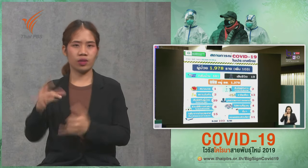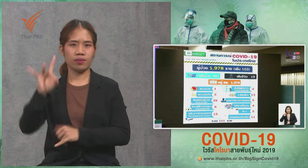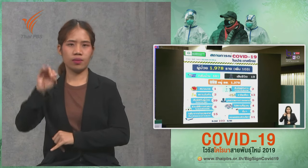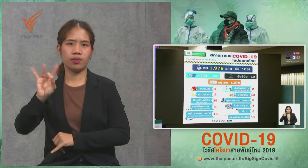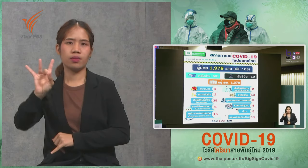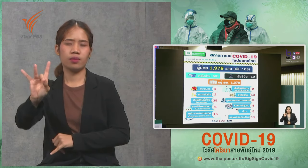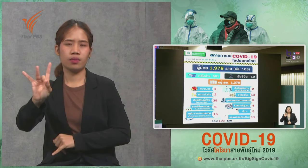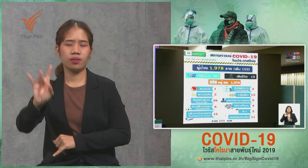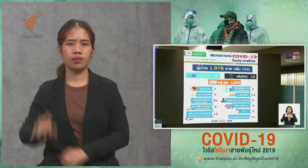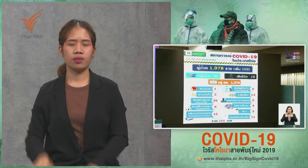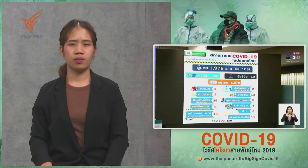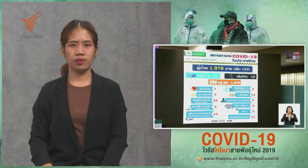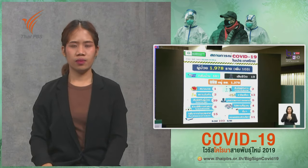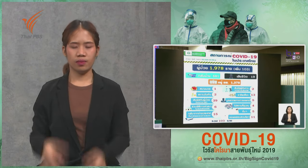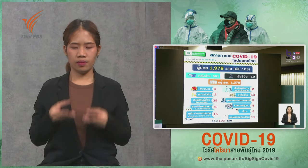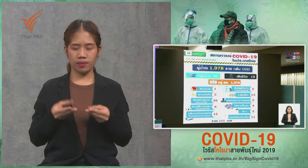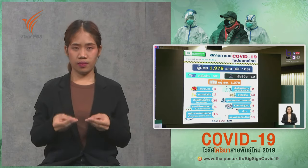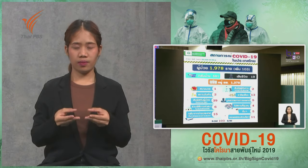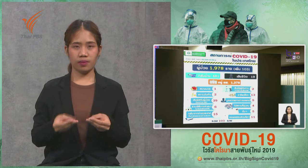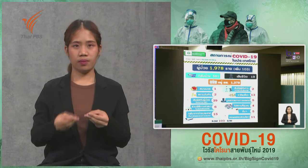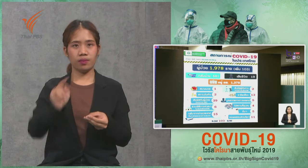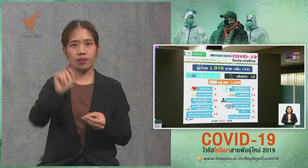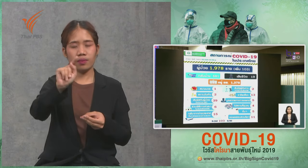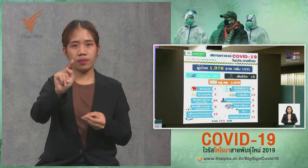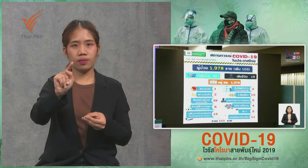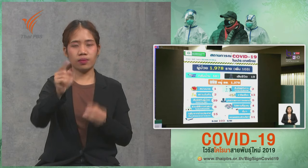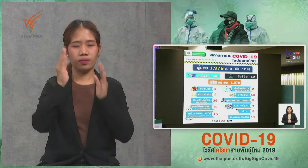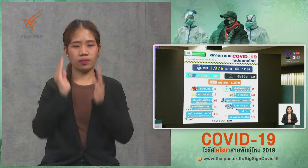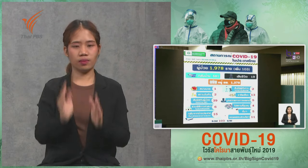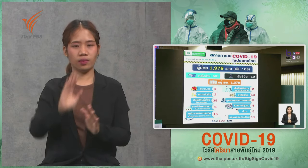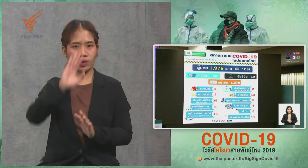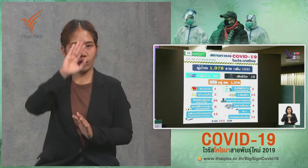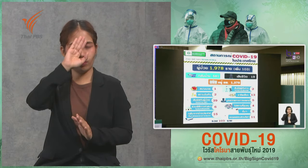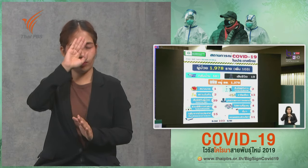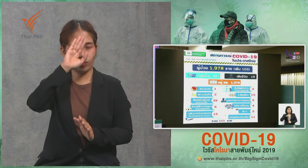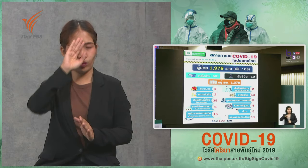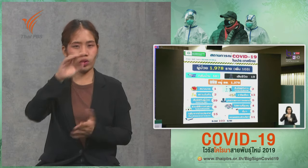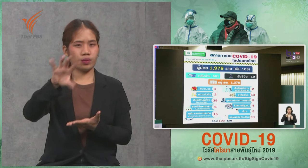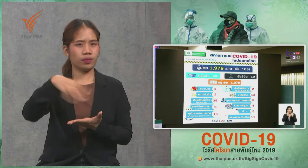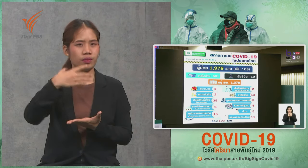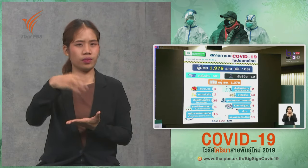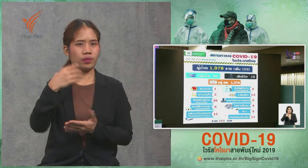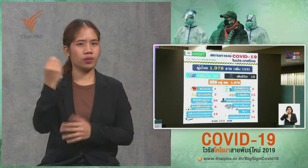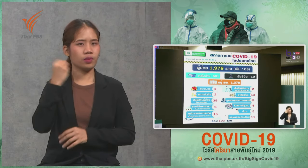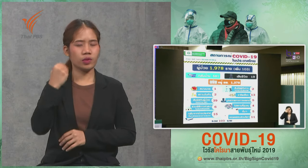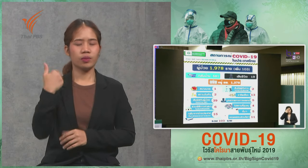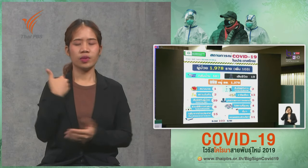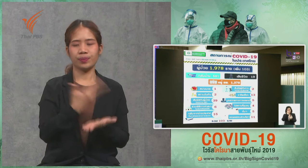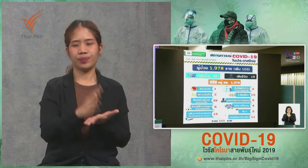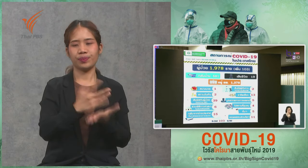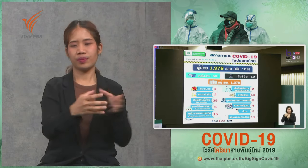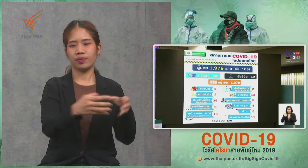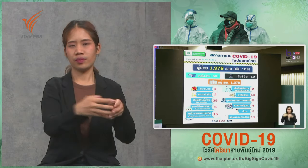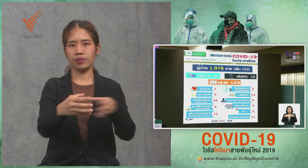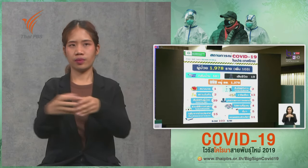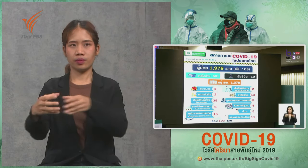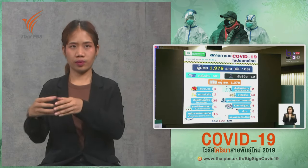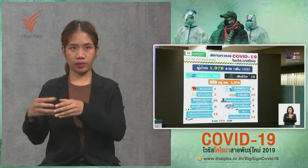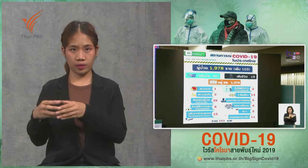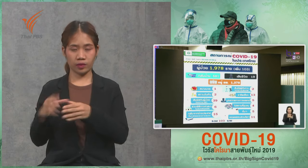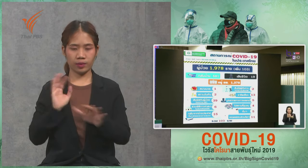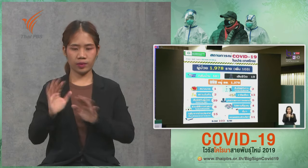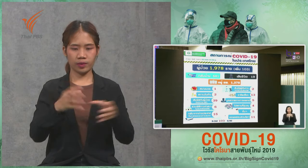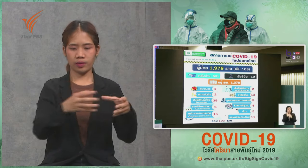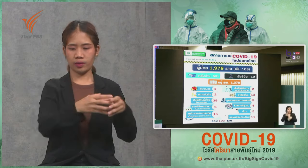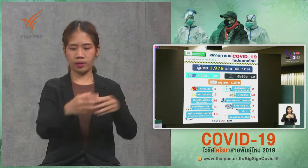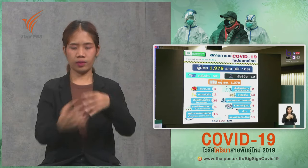คนส่วนพื้นที่ที่ยังมีจำนวนผู้ป่วยรายงานอยู่เนี่ยนะครับก็แบ่งออกเป็นกลุ่มๆนะครับผมแบ่งเป็นกลุ่มๆสัก4ก